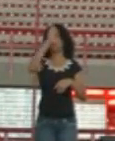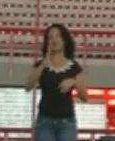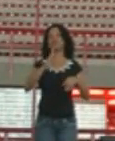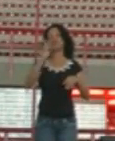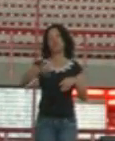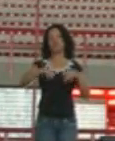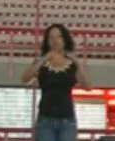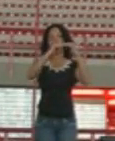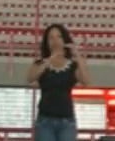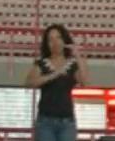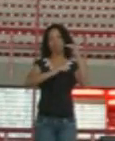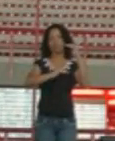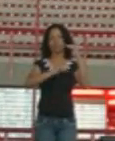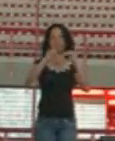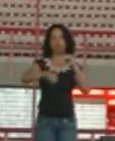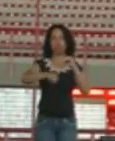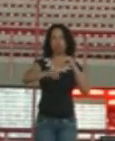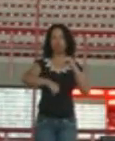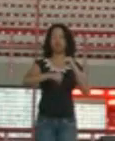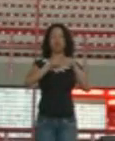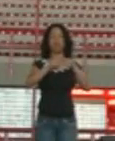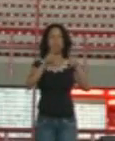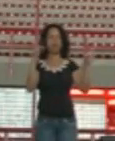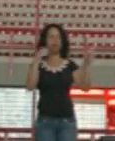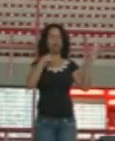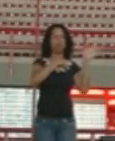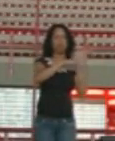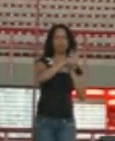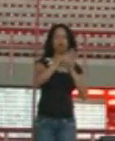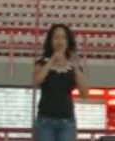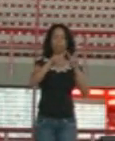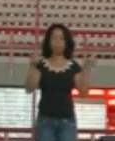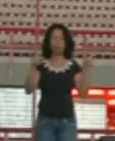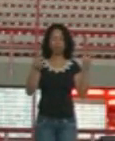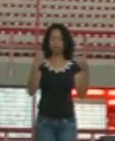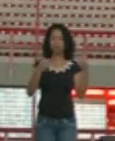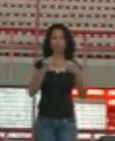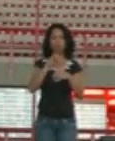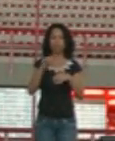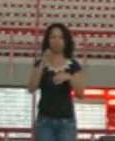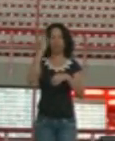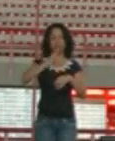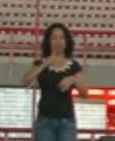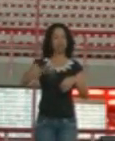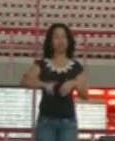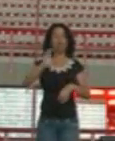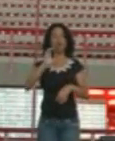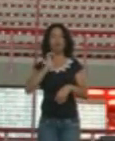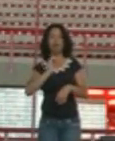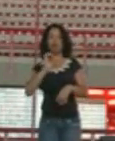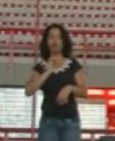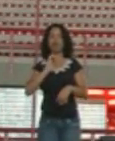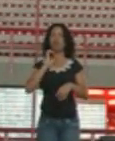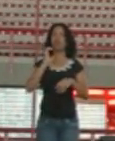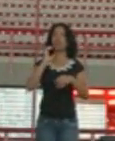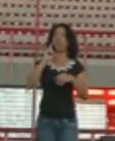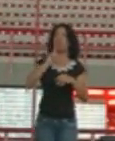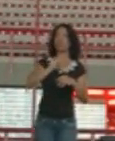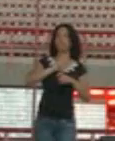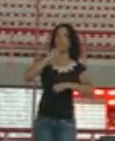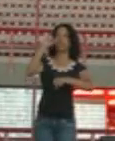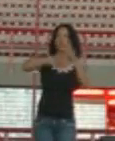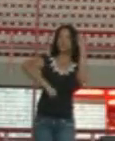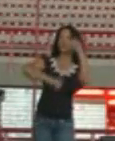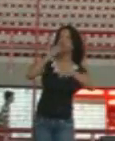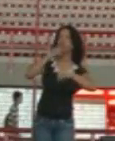subdesenvolvido. Ah, Bruno, mas o Brasil é um país rico. É um país industrializado